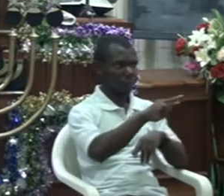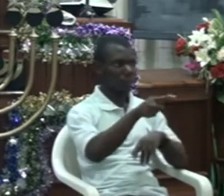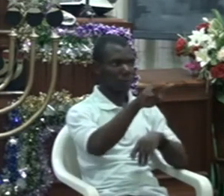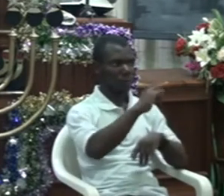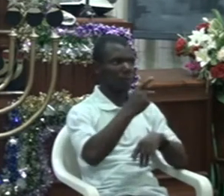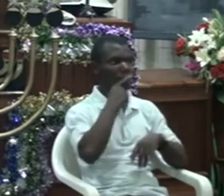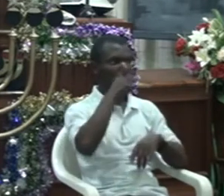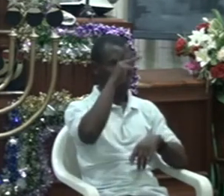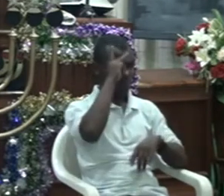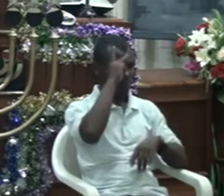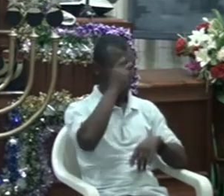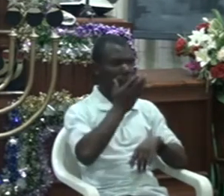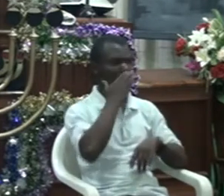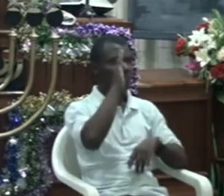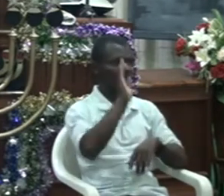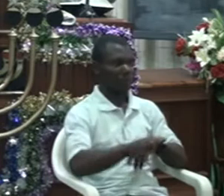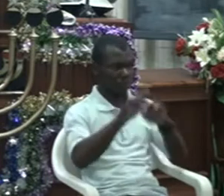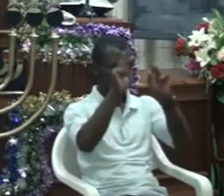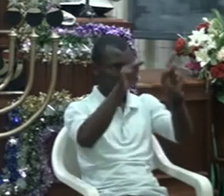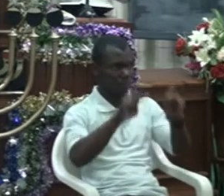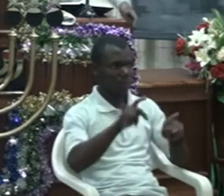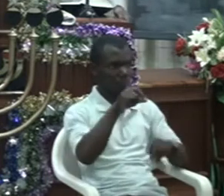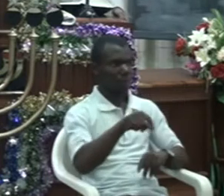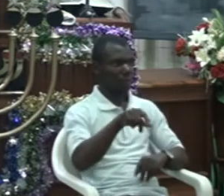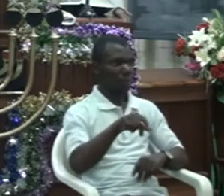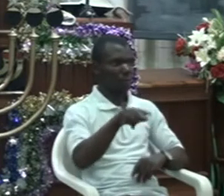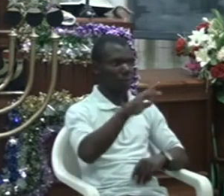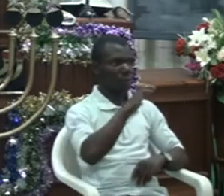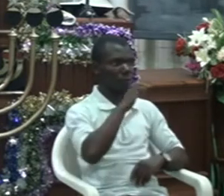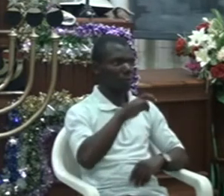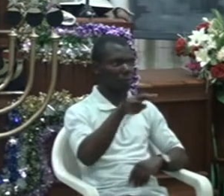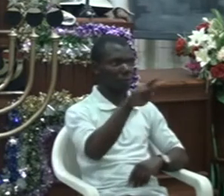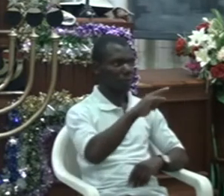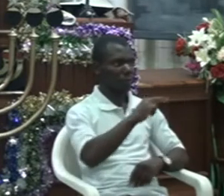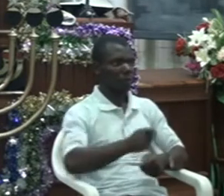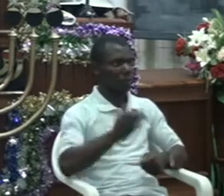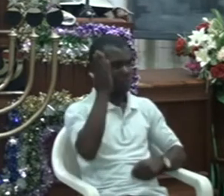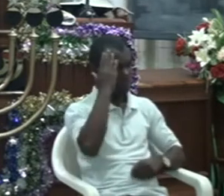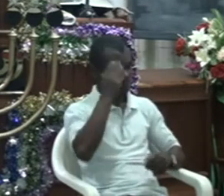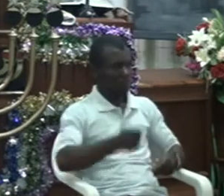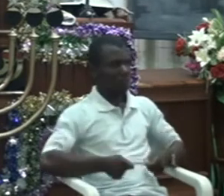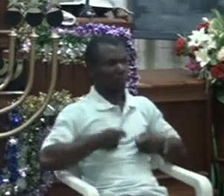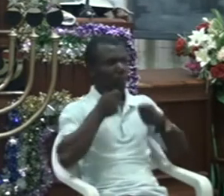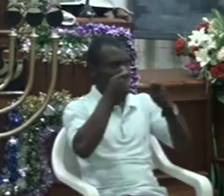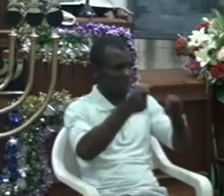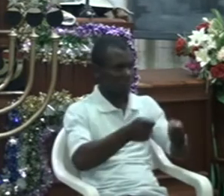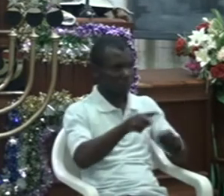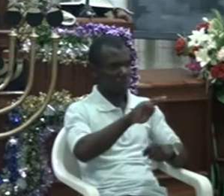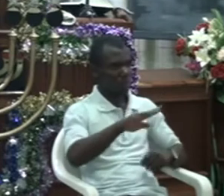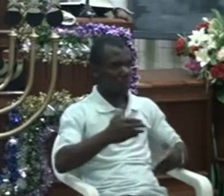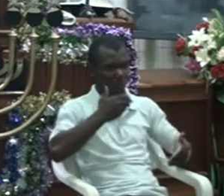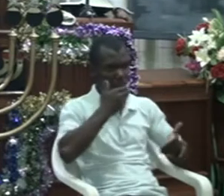vous, des parents, des méchants hommes, tels que vous êtes, vous avez trouvé à vous enfants des bonnes